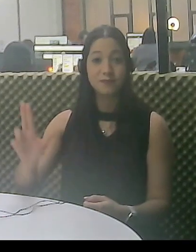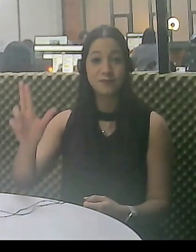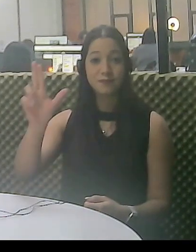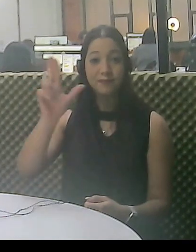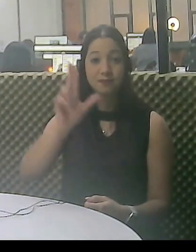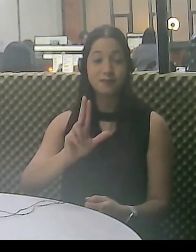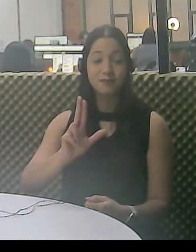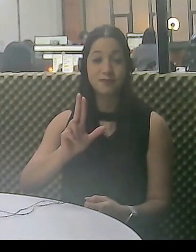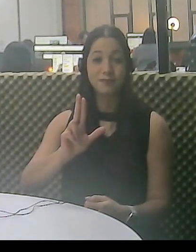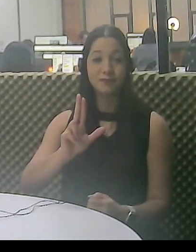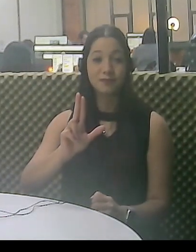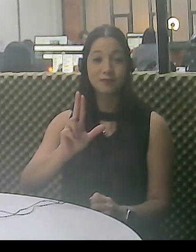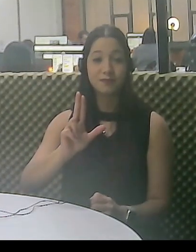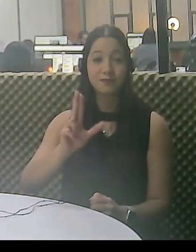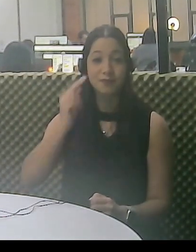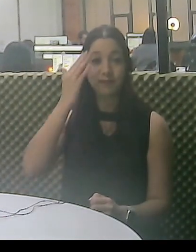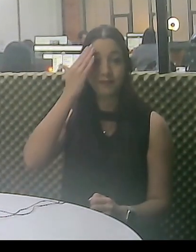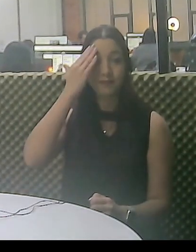Uberlândia.